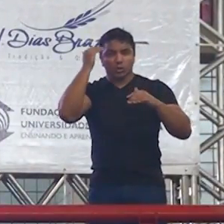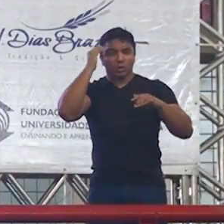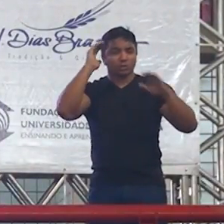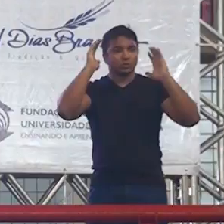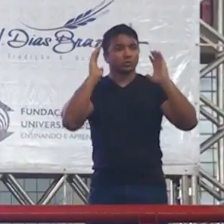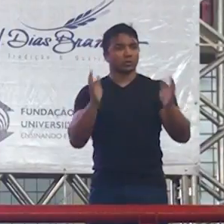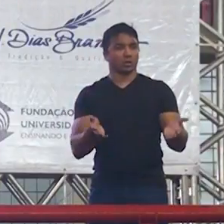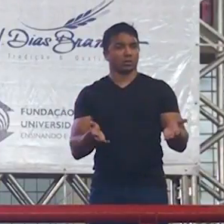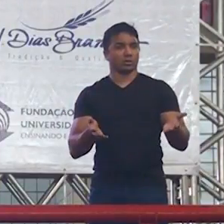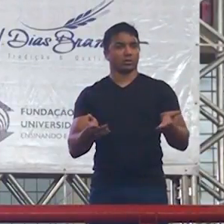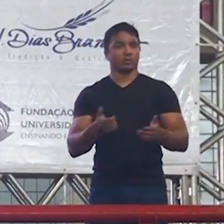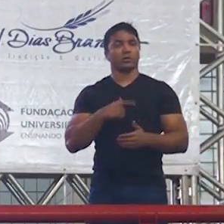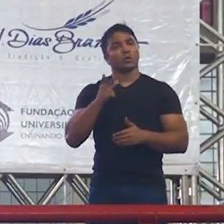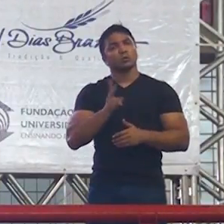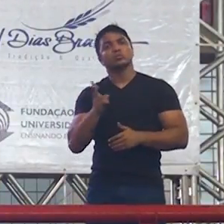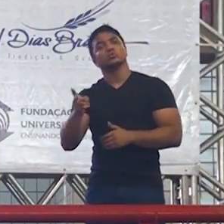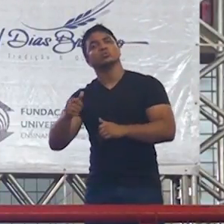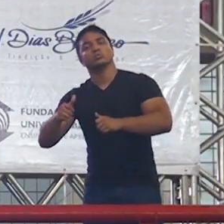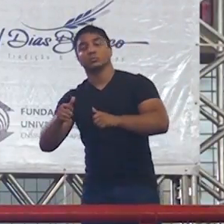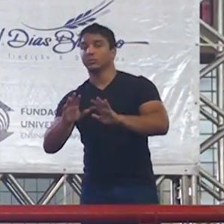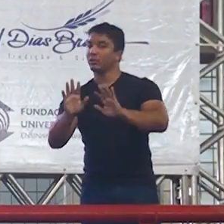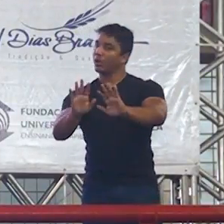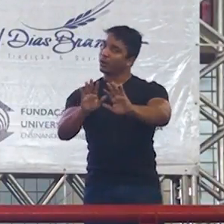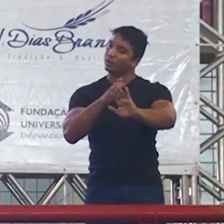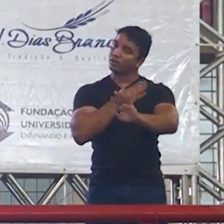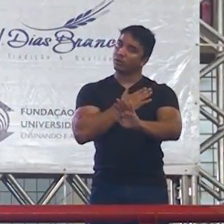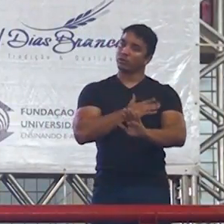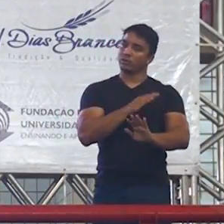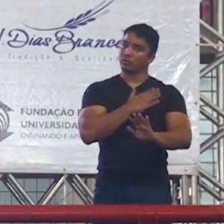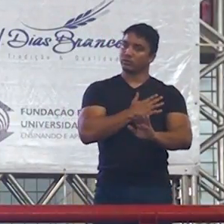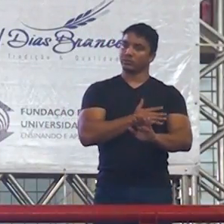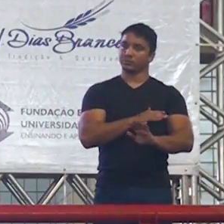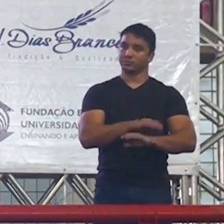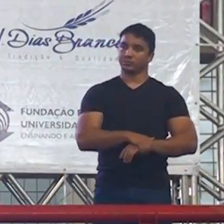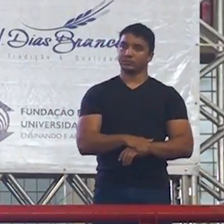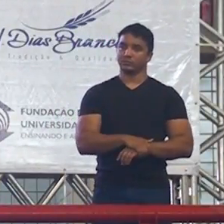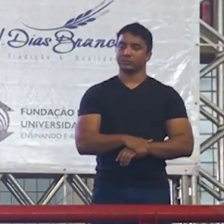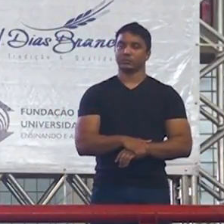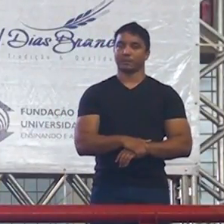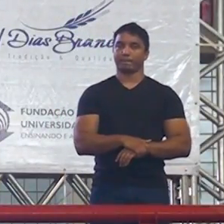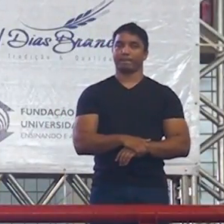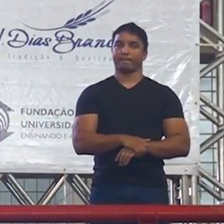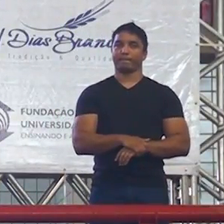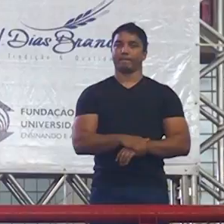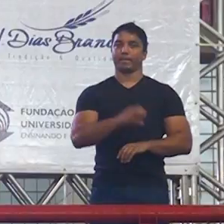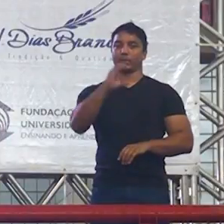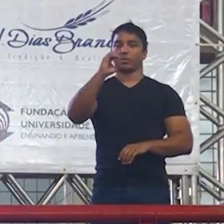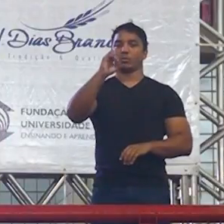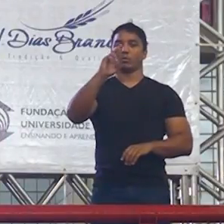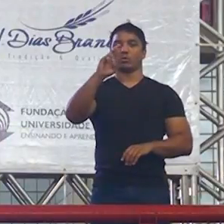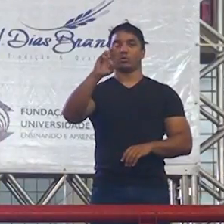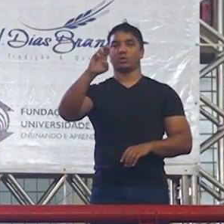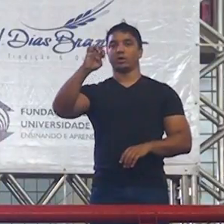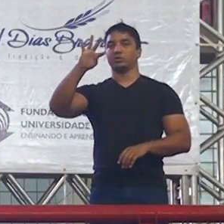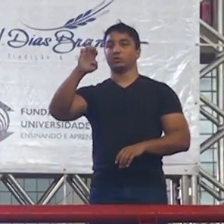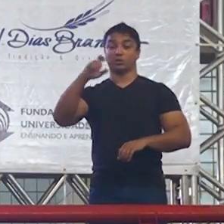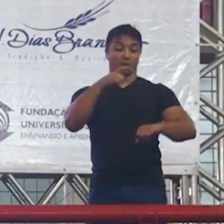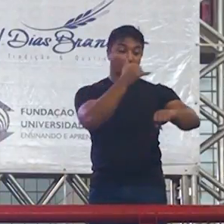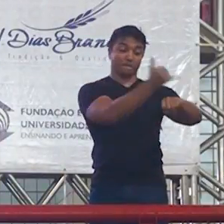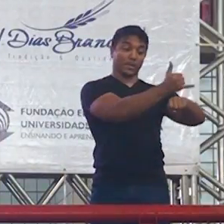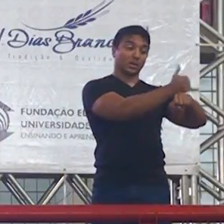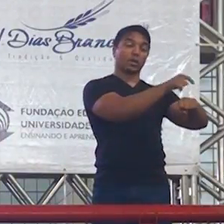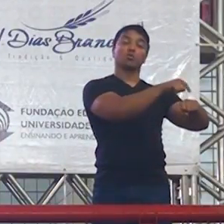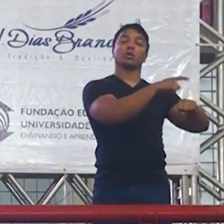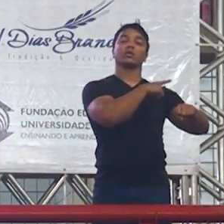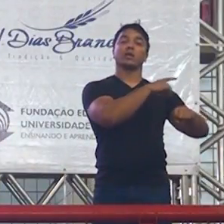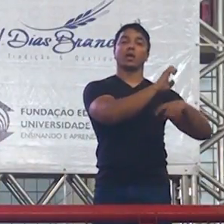já entendi. Passa para frente. Não. Vamos lá. Corrente elétrica. O que é que tem nos metais, pessoal? Tem elétrons